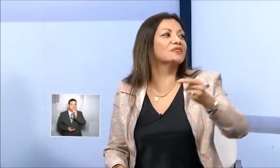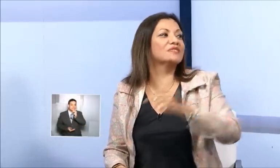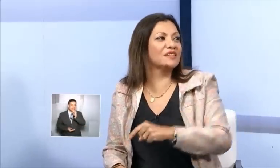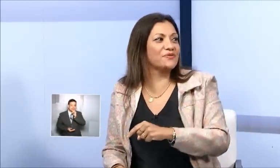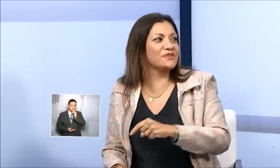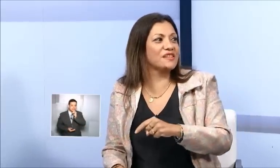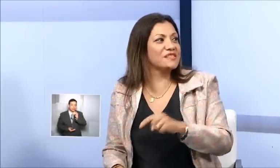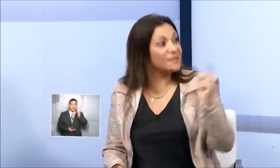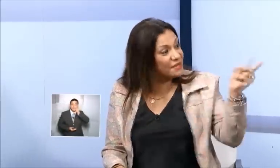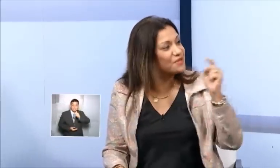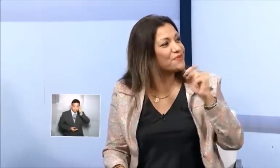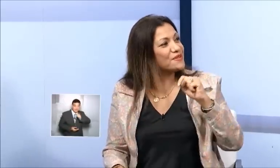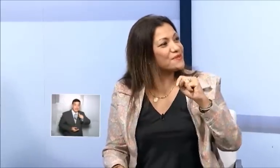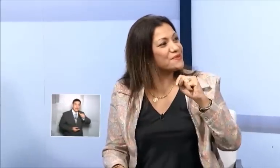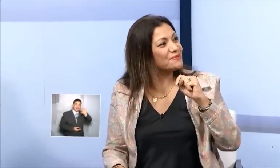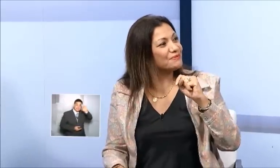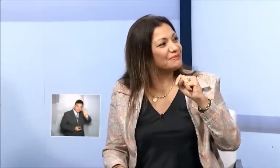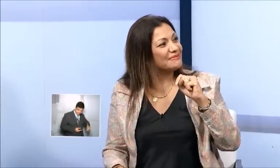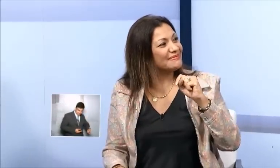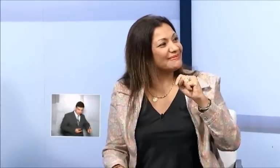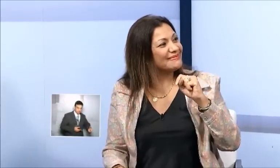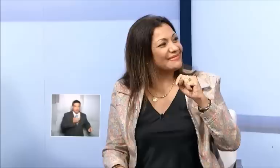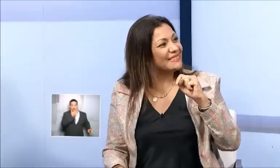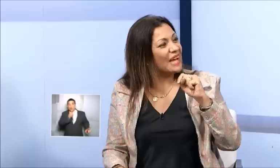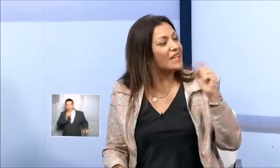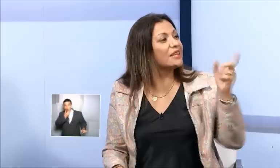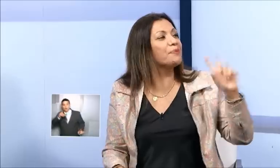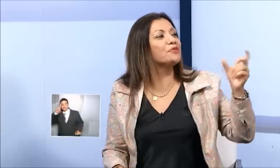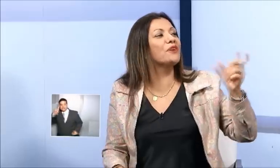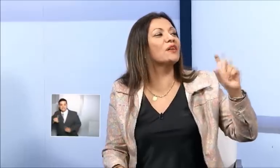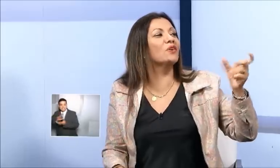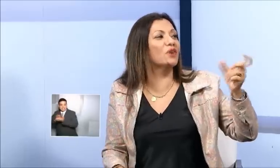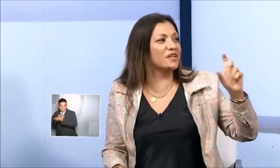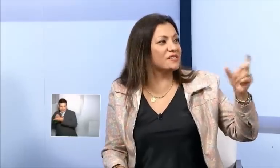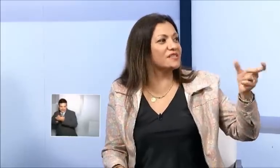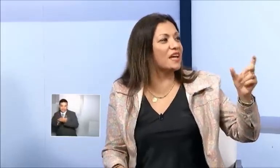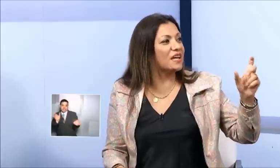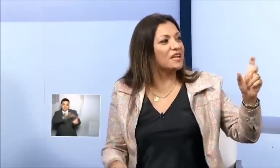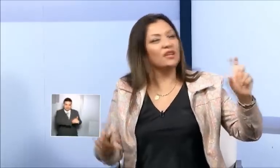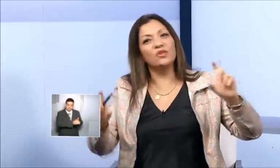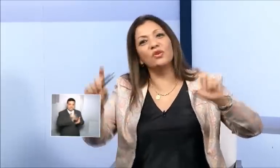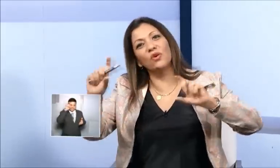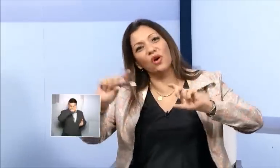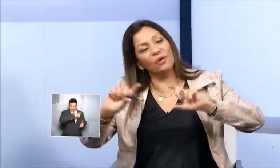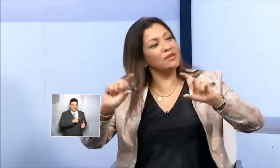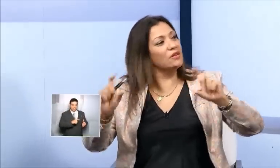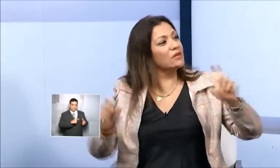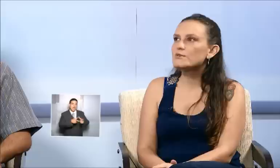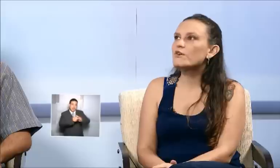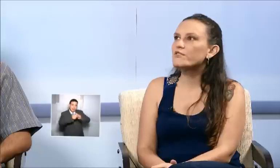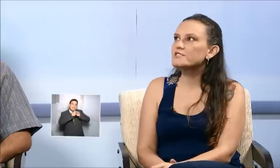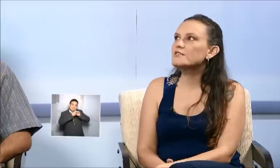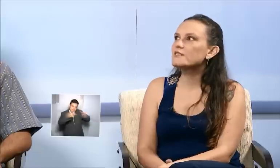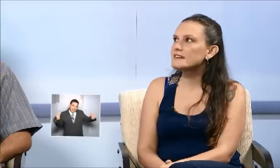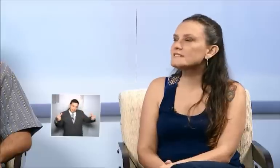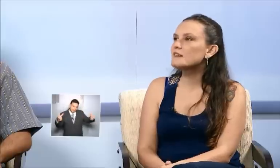namorado que não tem deficiência é mais difícil. Até por valores, A maioria dos casais homem... de surdo com ouvinte que eu conheço,